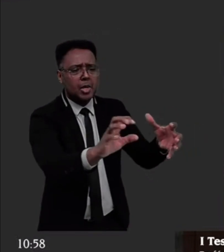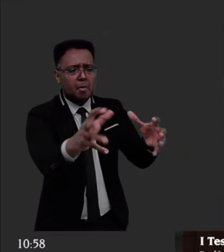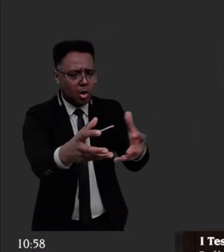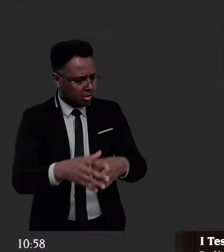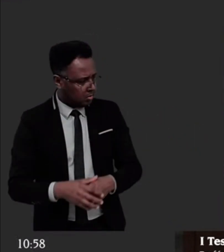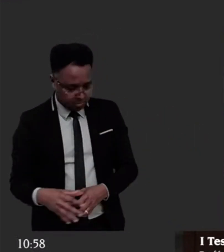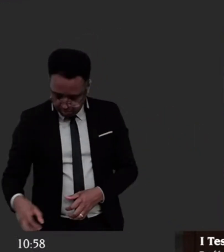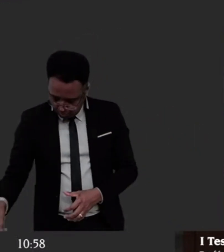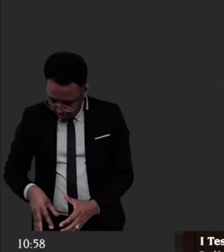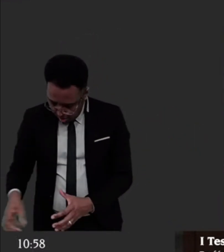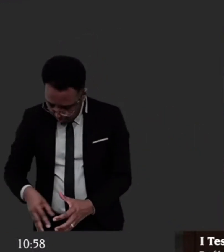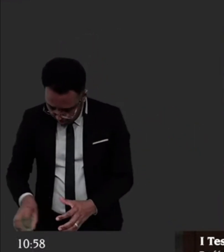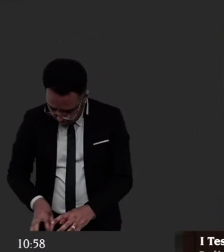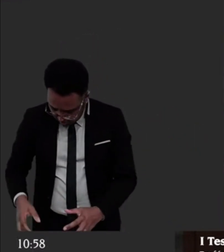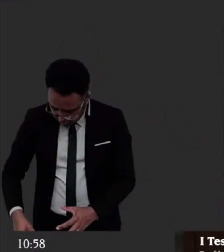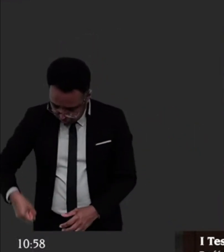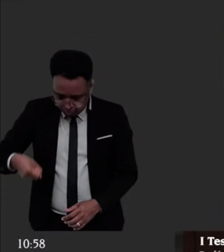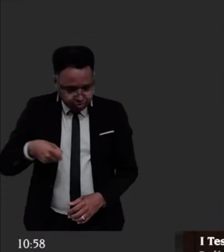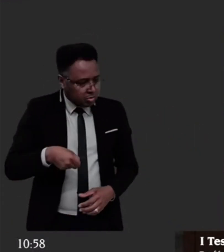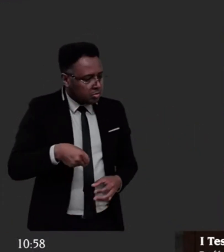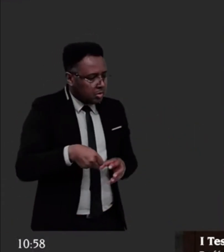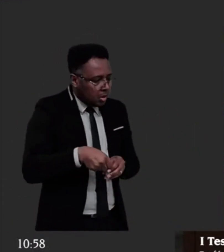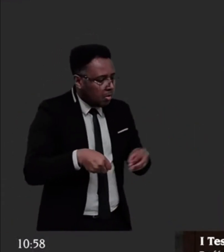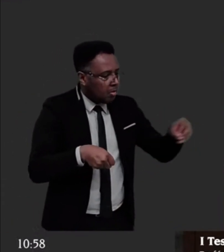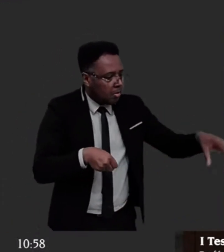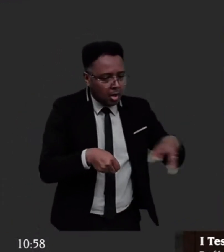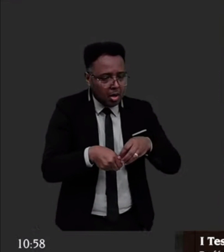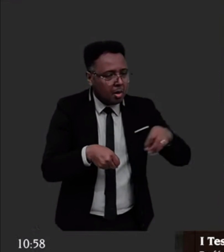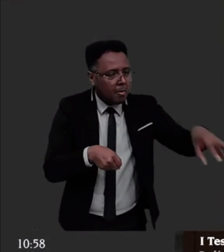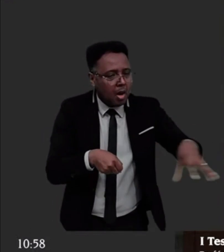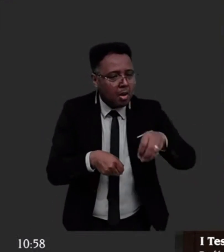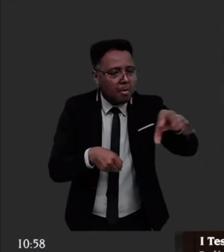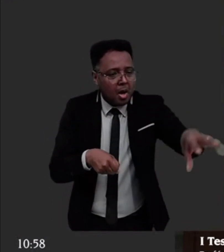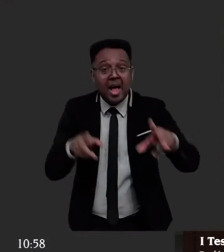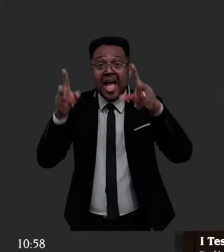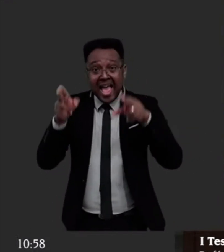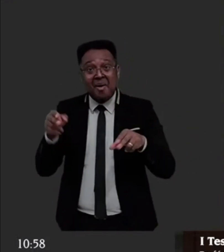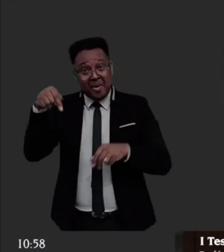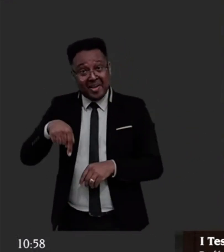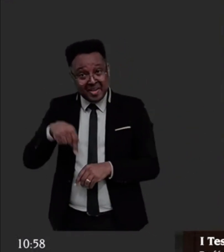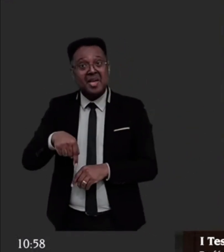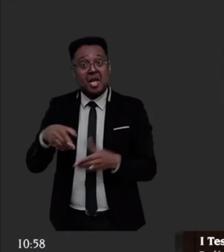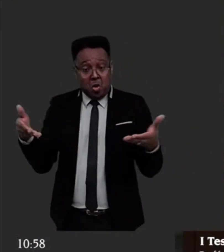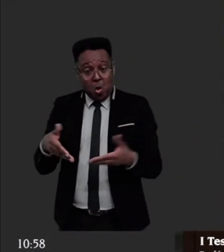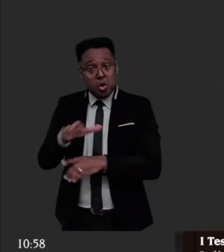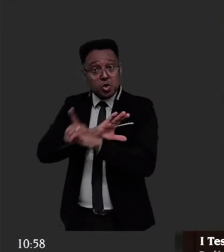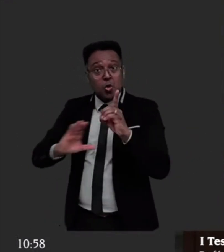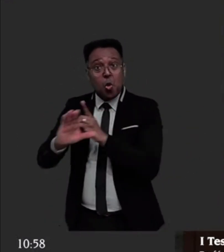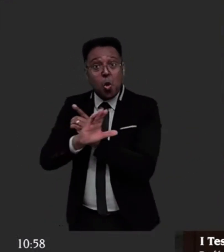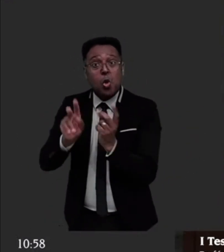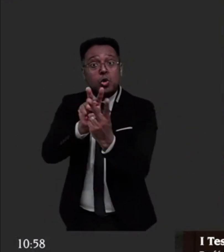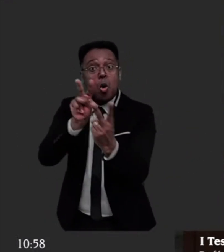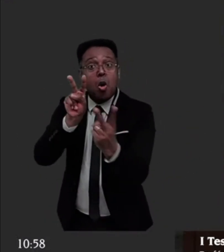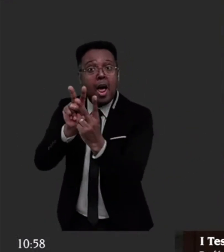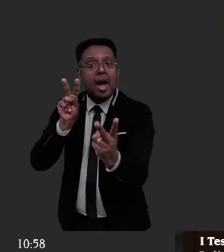serve ali, serve aqui no culto online, no Brás, serve ali na hora do batismo, serve em outro lugar aí para o interior, para